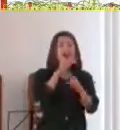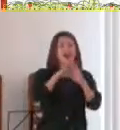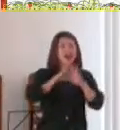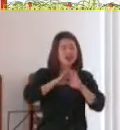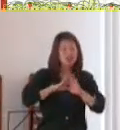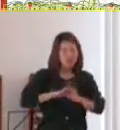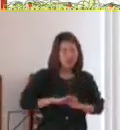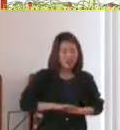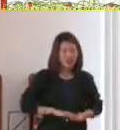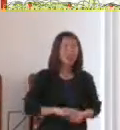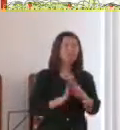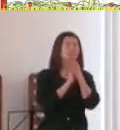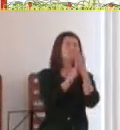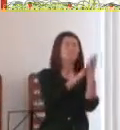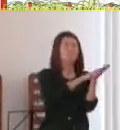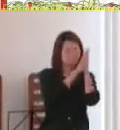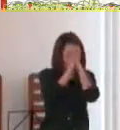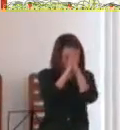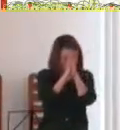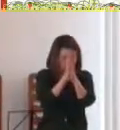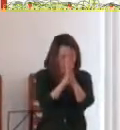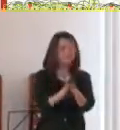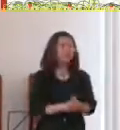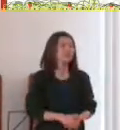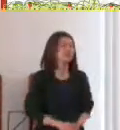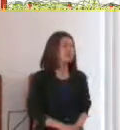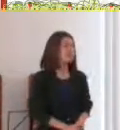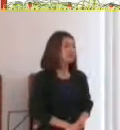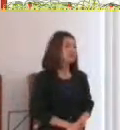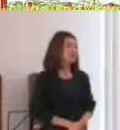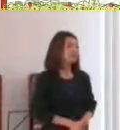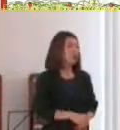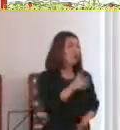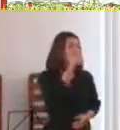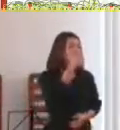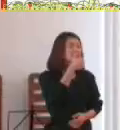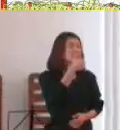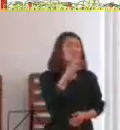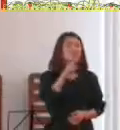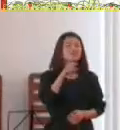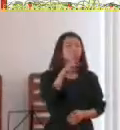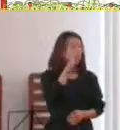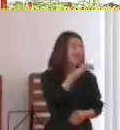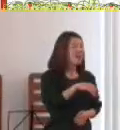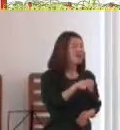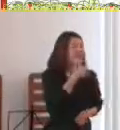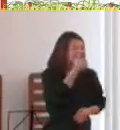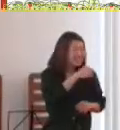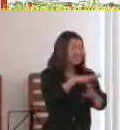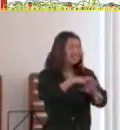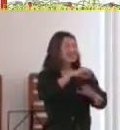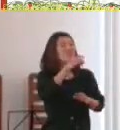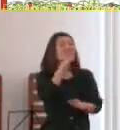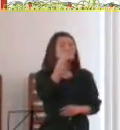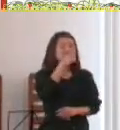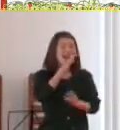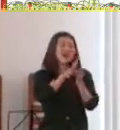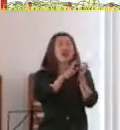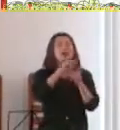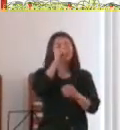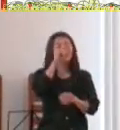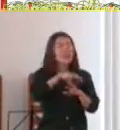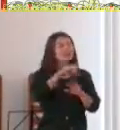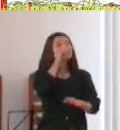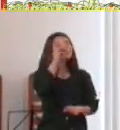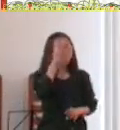います。去らせてくださいますと言っても、これは死ねるという意味ですね。安らかにこれで私は死ねる、私はこの目であな